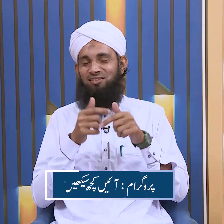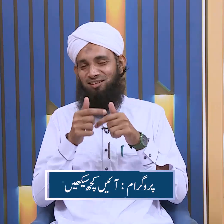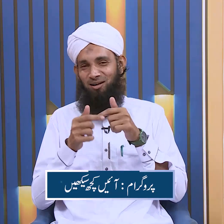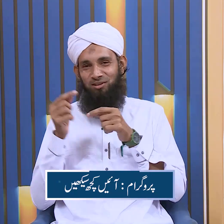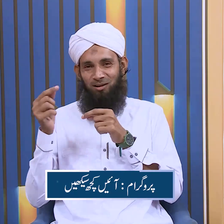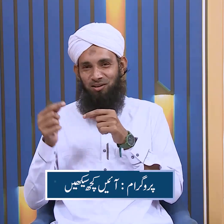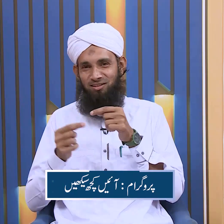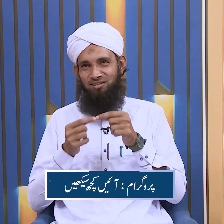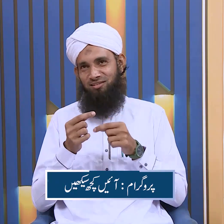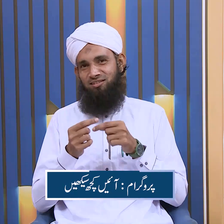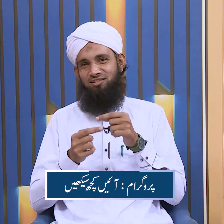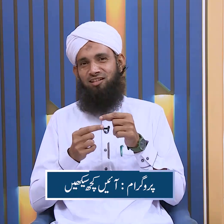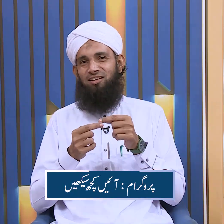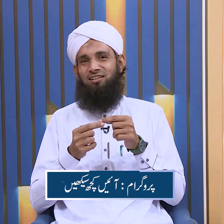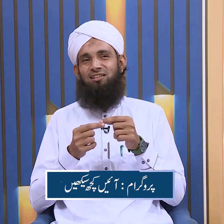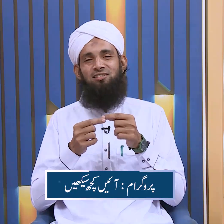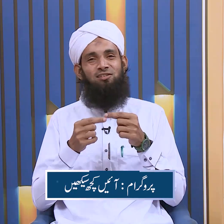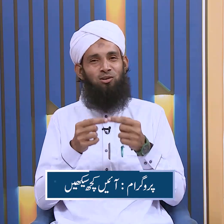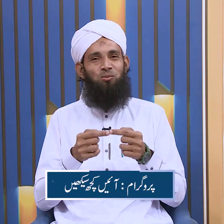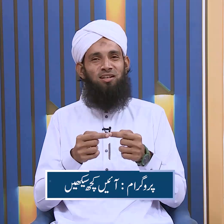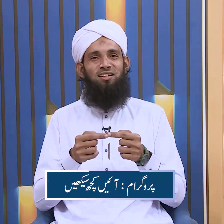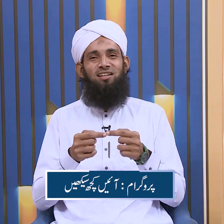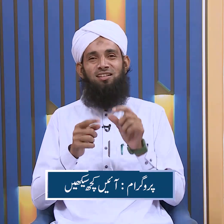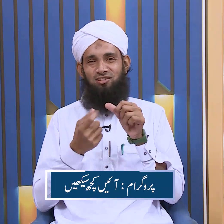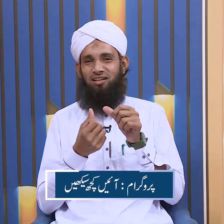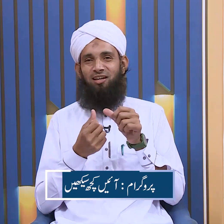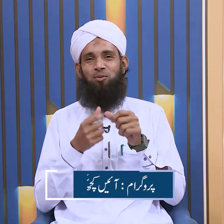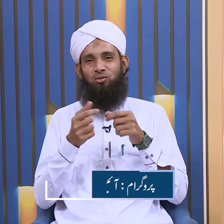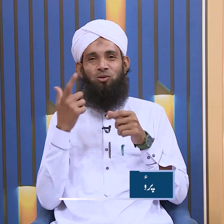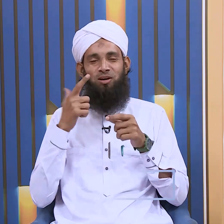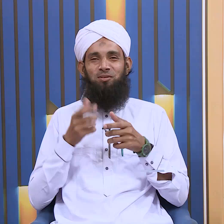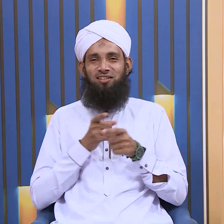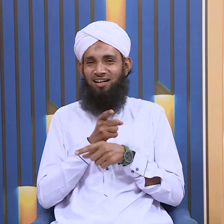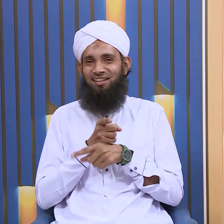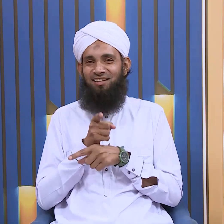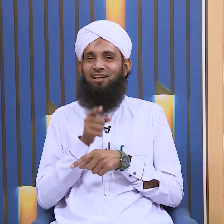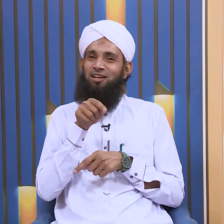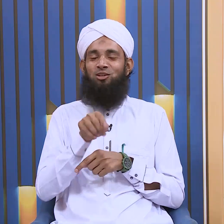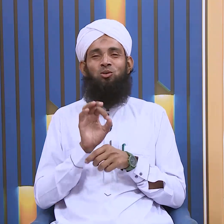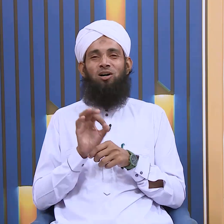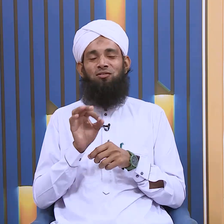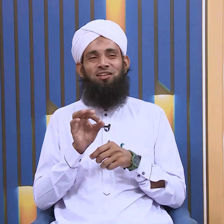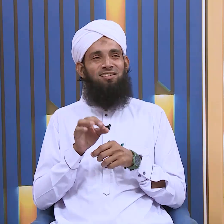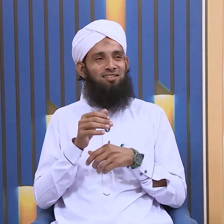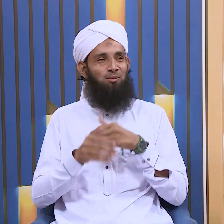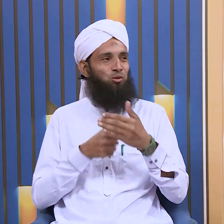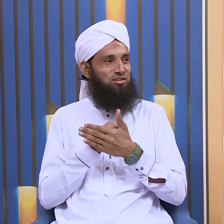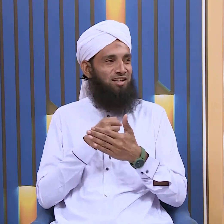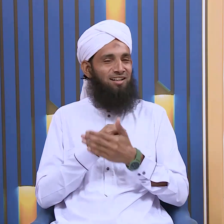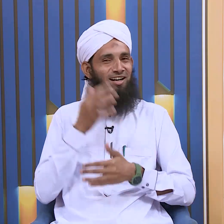اب تک اپنے 6 سلسلوں میں 6 ایپیسوڈ میں ہم نے سکھائی ہے, اس کو کافی آپ کوشش کر اسبر